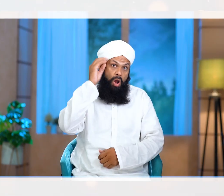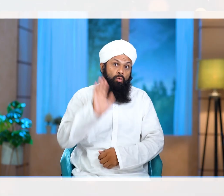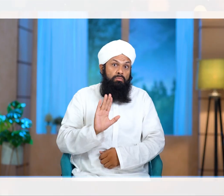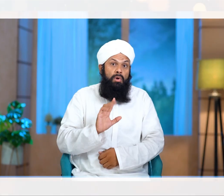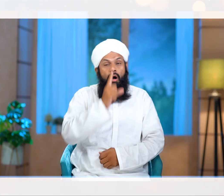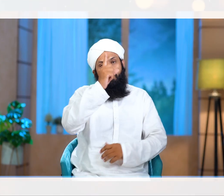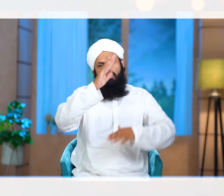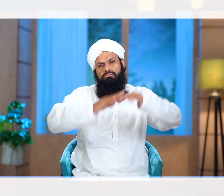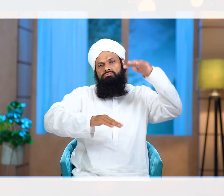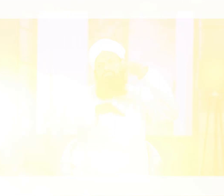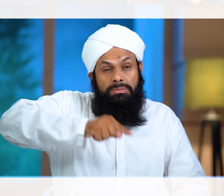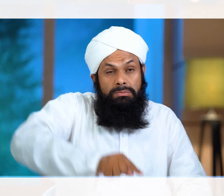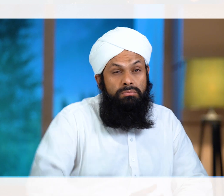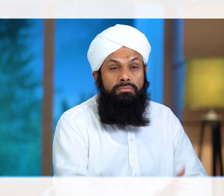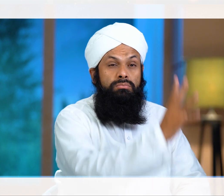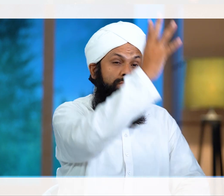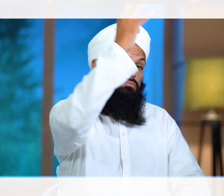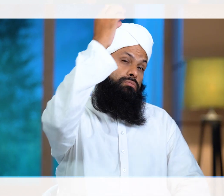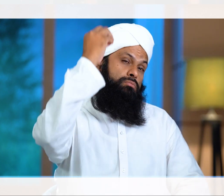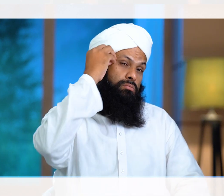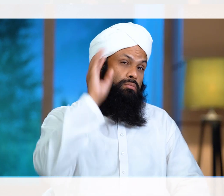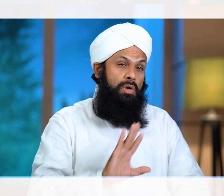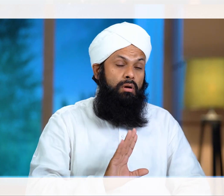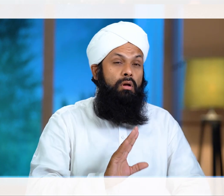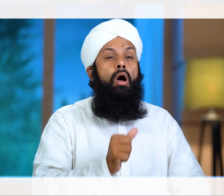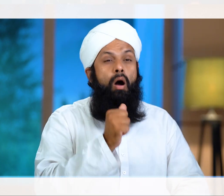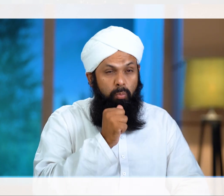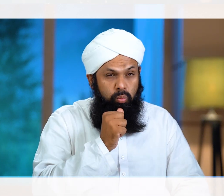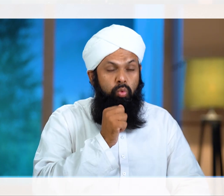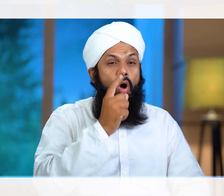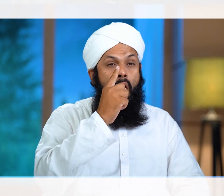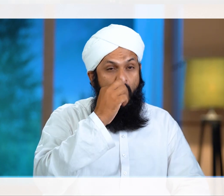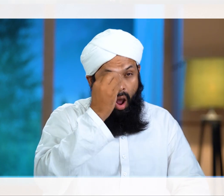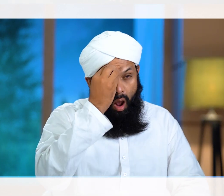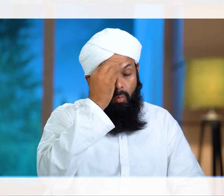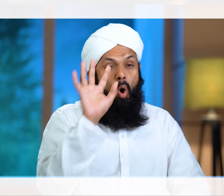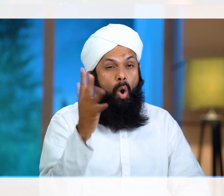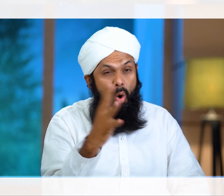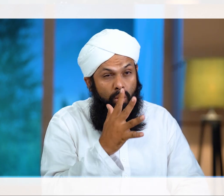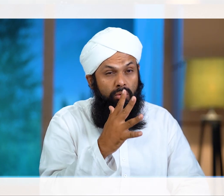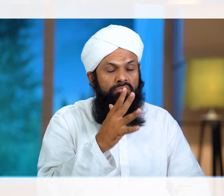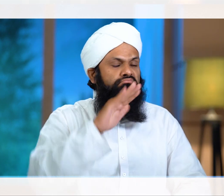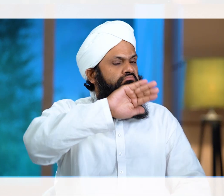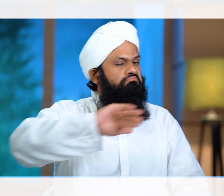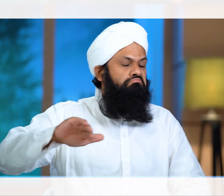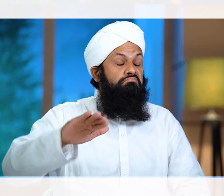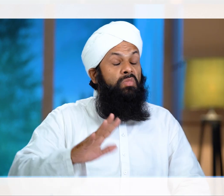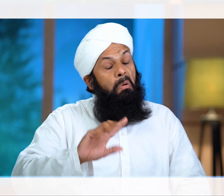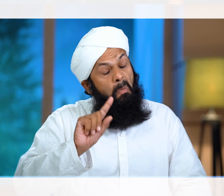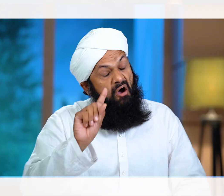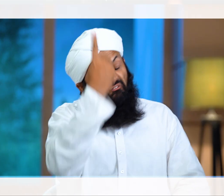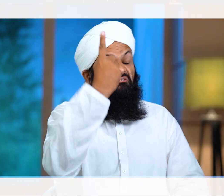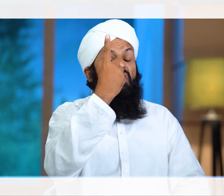ہے، اس کو پتہ ہے کہ اس کو کیا دینا ہے کیا نہیں دینا. اللہ پاک کو نہیں معلوم کہ ہمیں ہمارے حق میں کیا بہتر ہے، ماں ہو یا